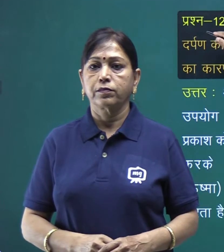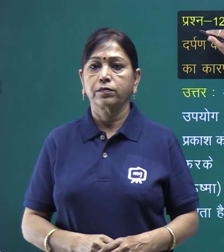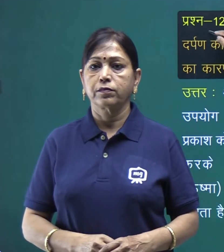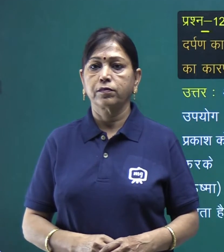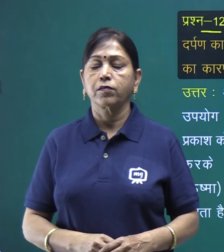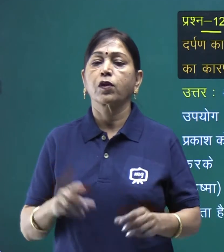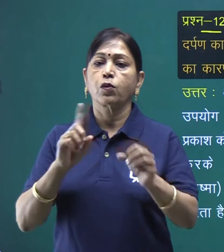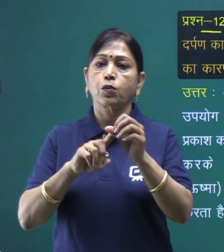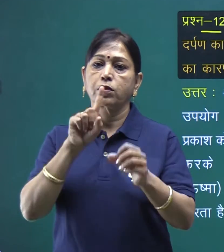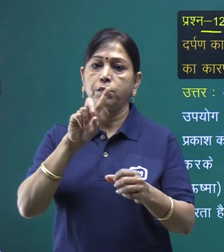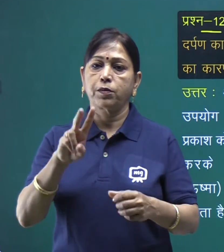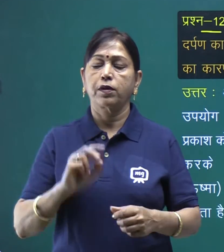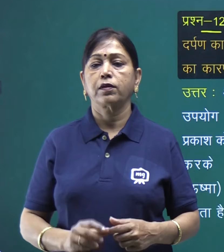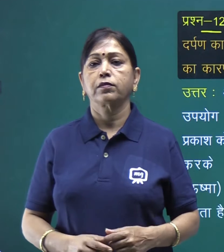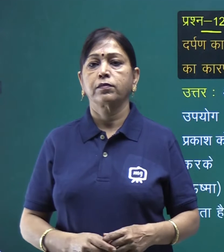प्रश्न 12।